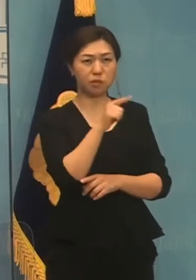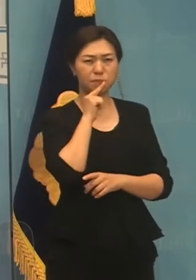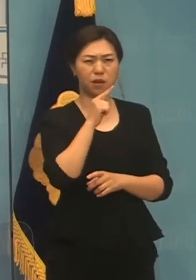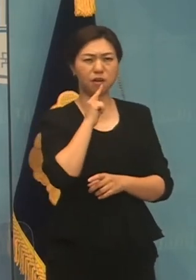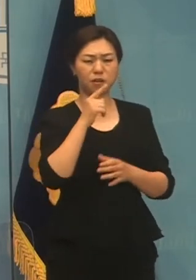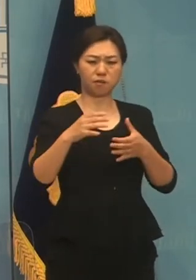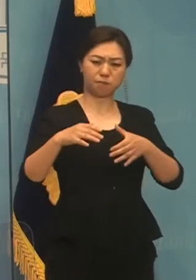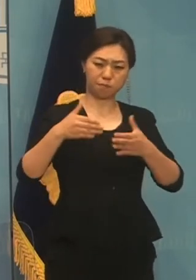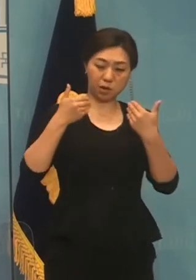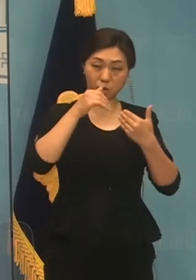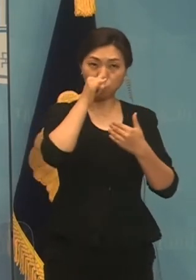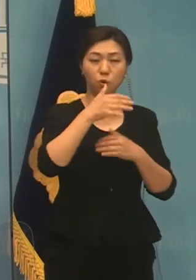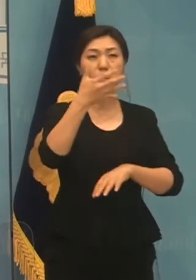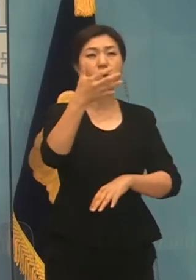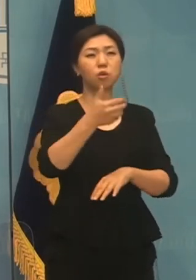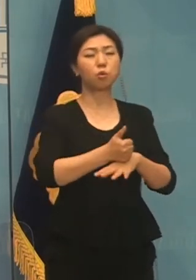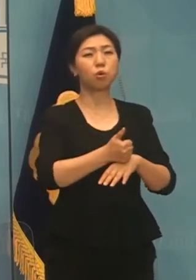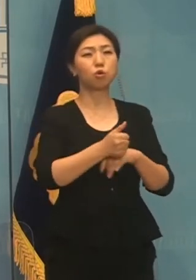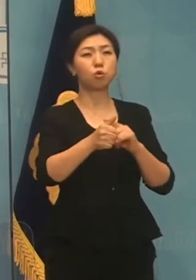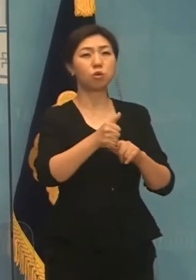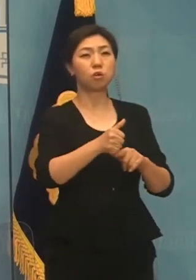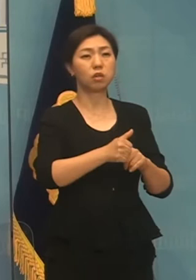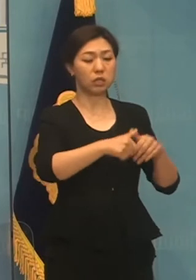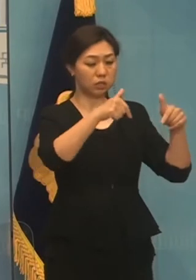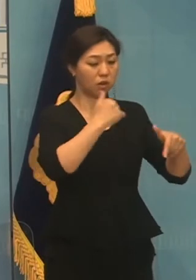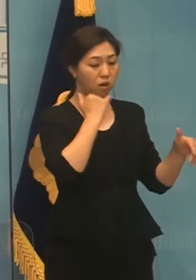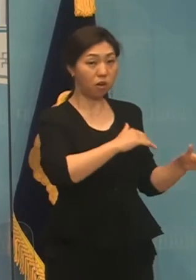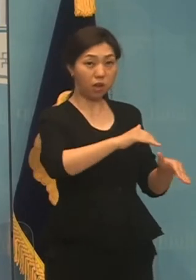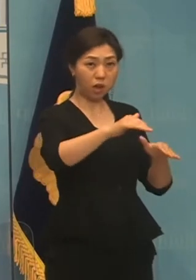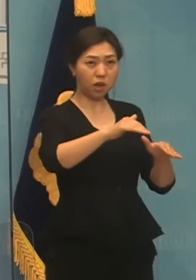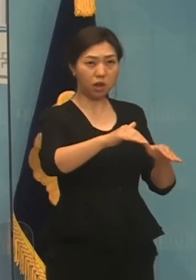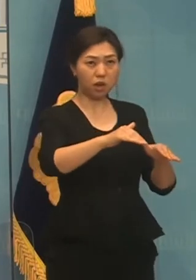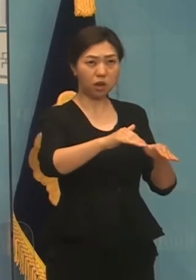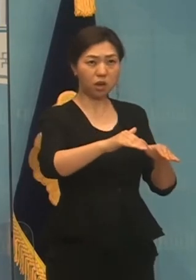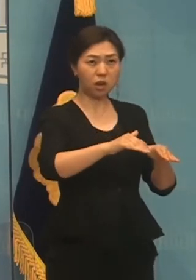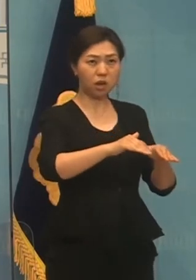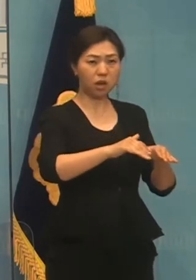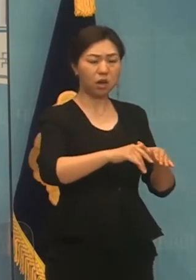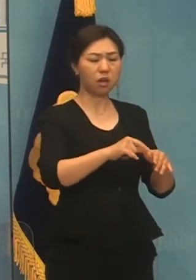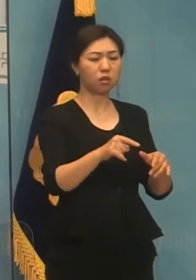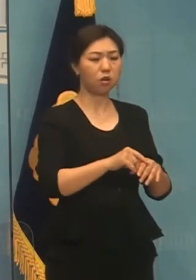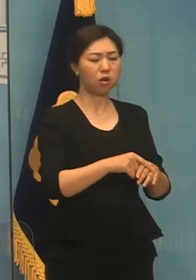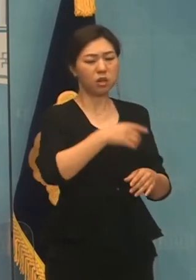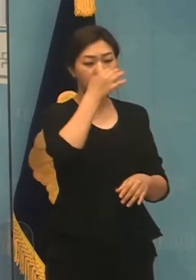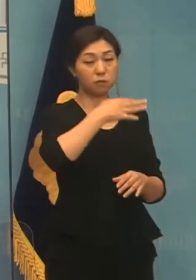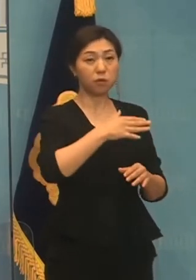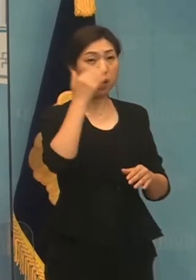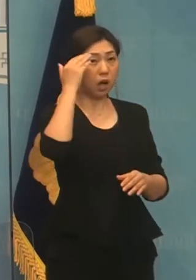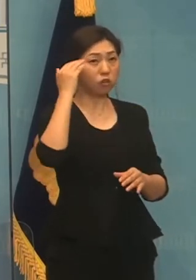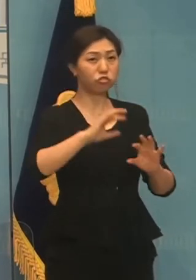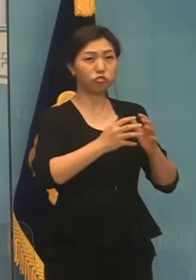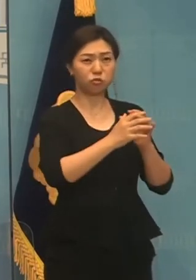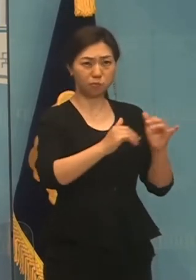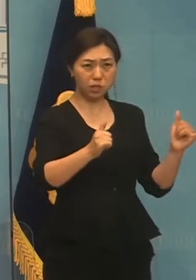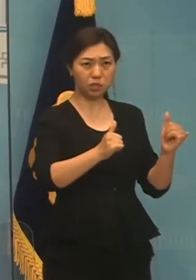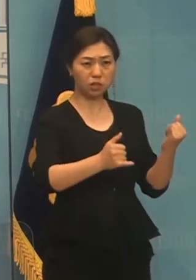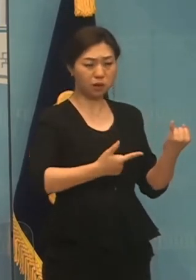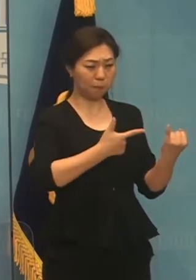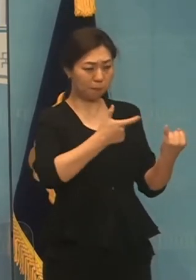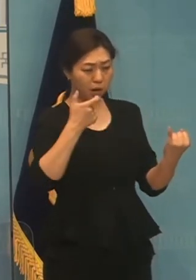서해상에서 표류하던 우리 국민을 사살하고 불태우는 만행까지 저질렀다.